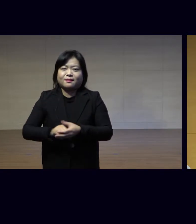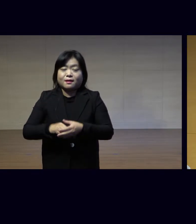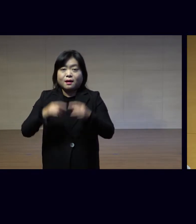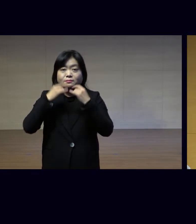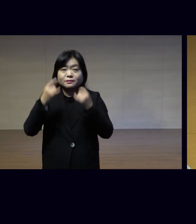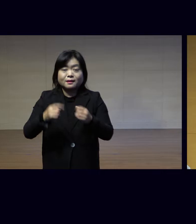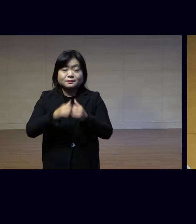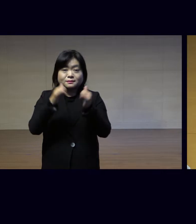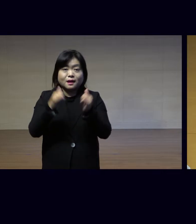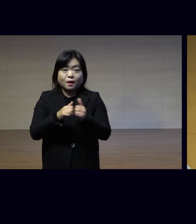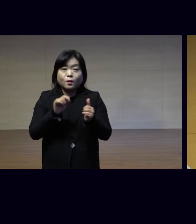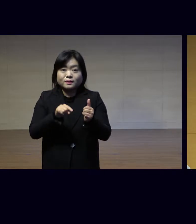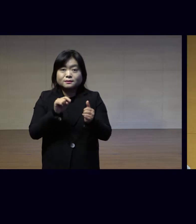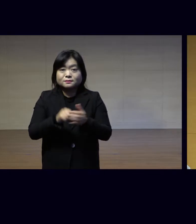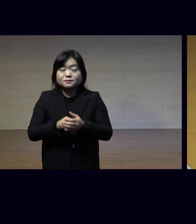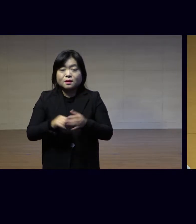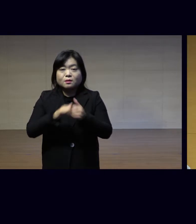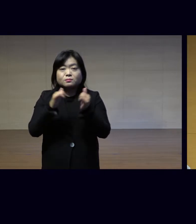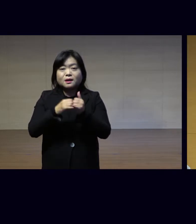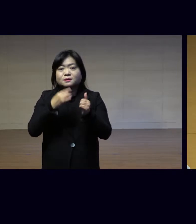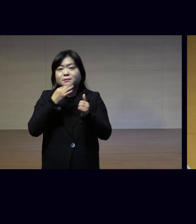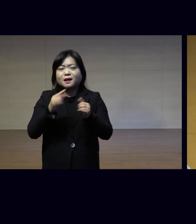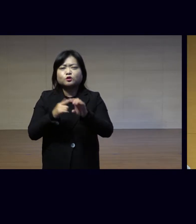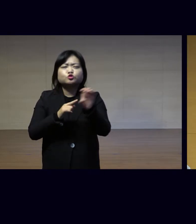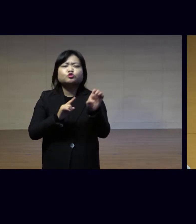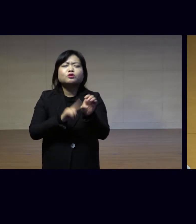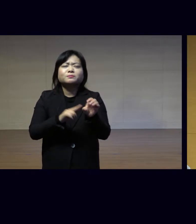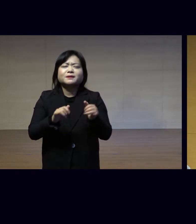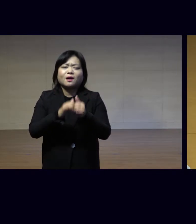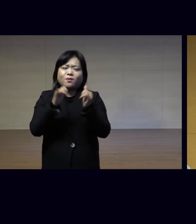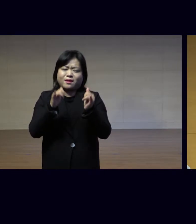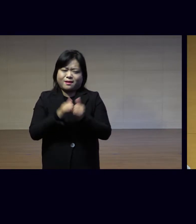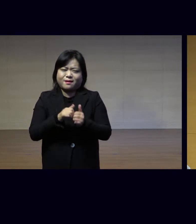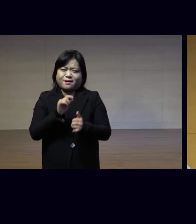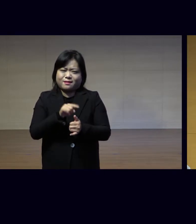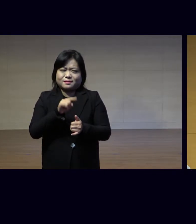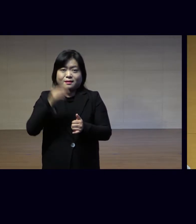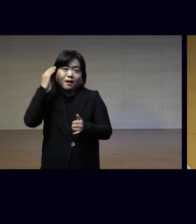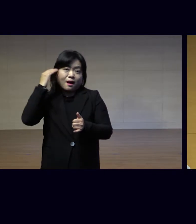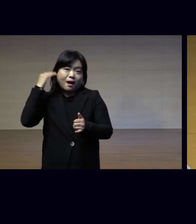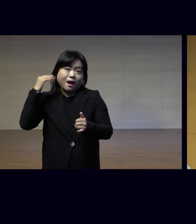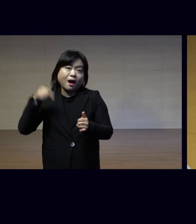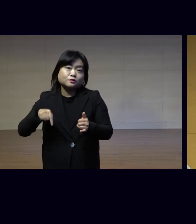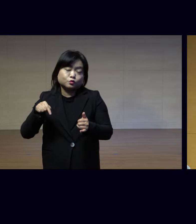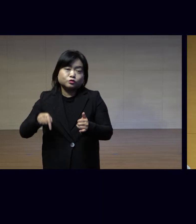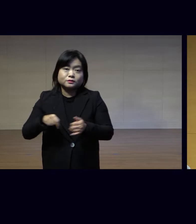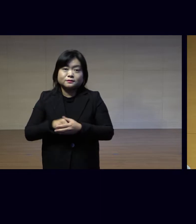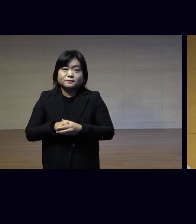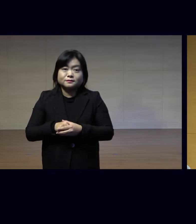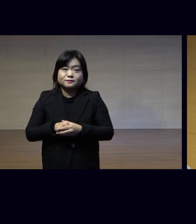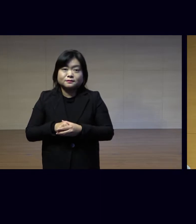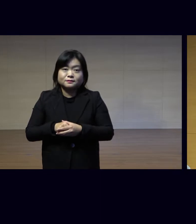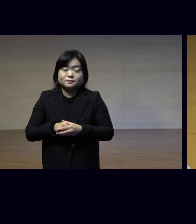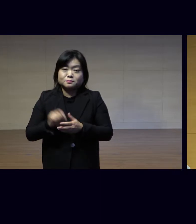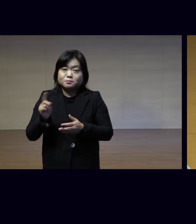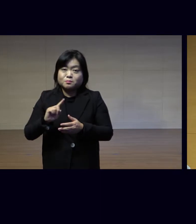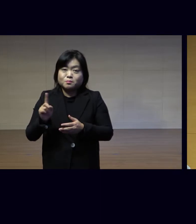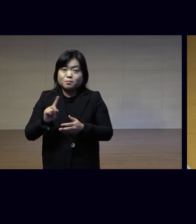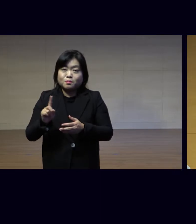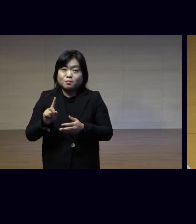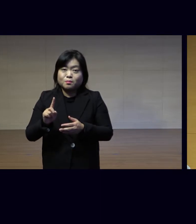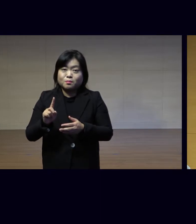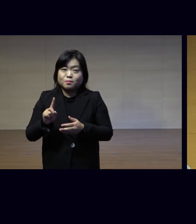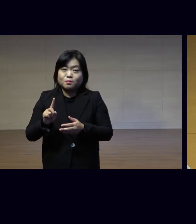프랑스 사회는 프랑스뿐만 아니라 이제 유럽 사회는 우리나라는 정말 여자들은